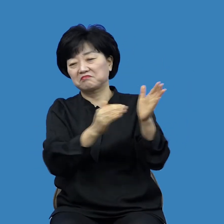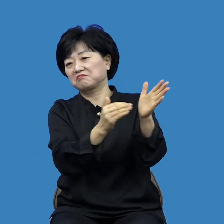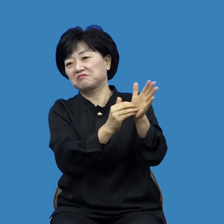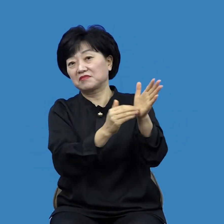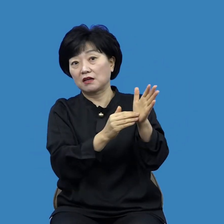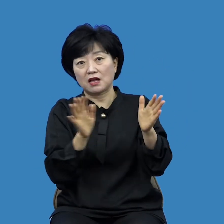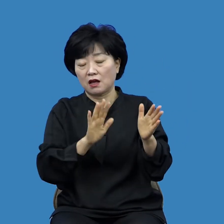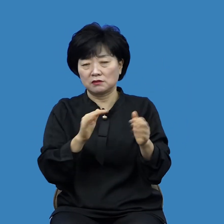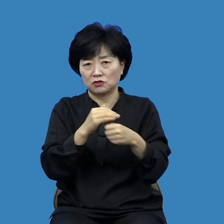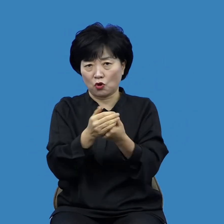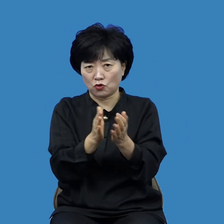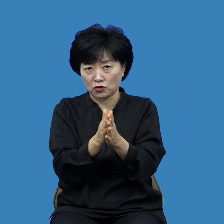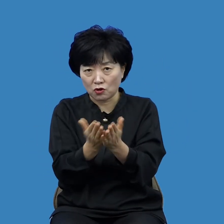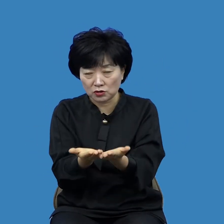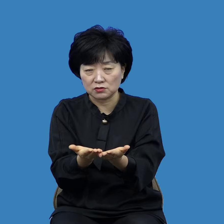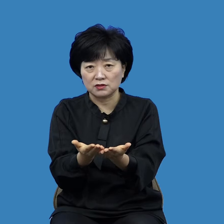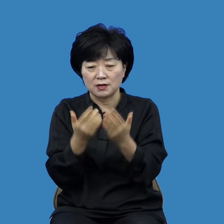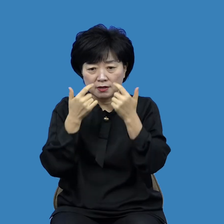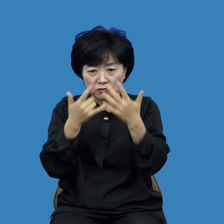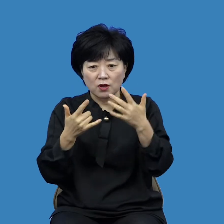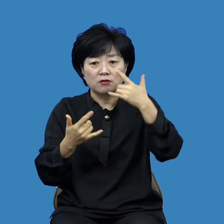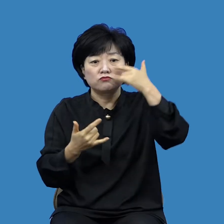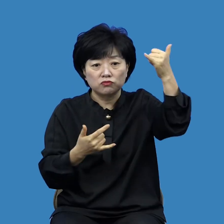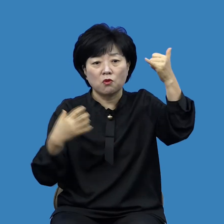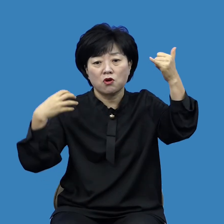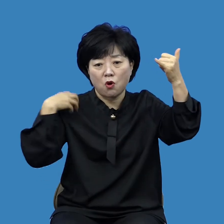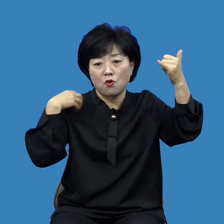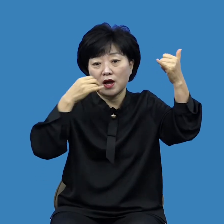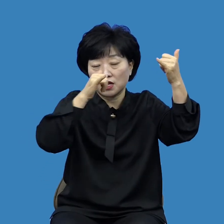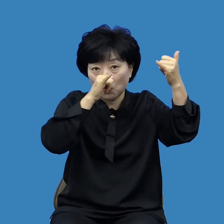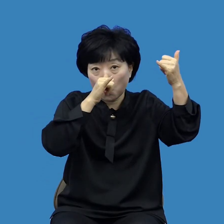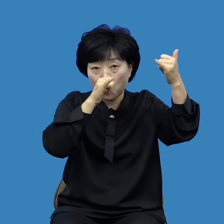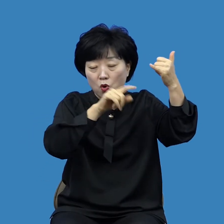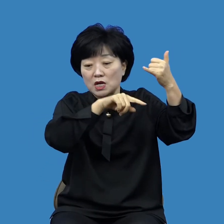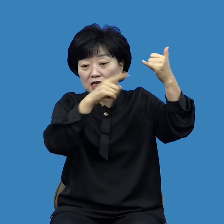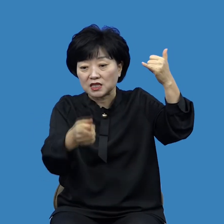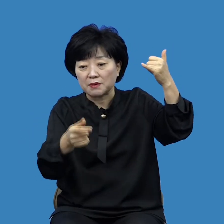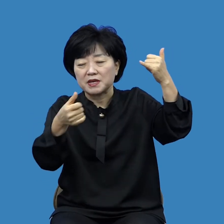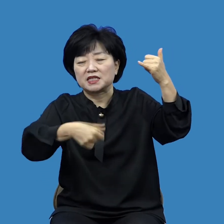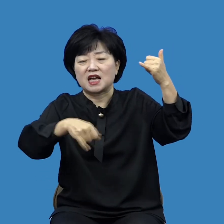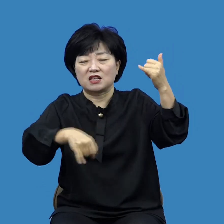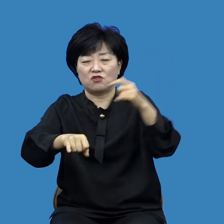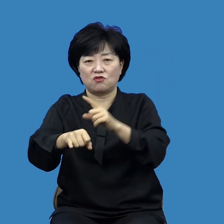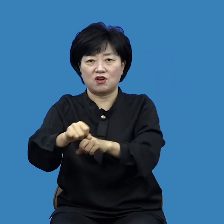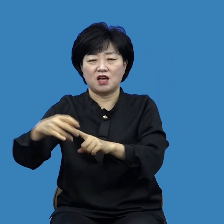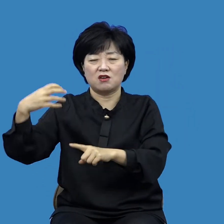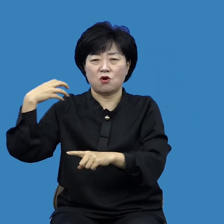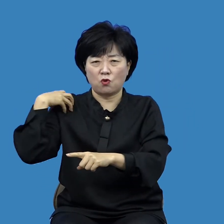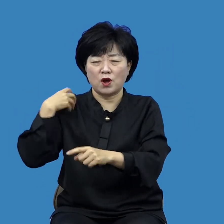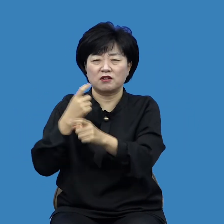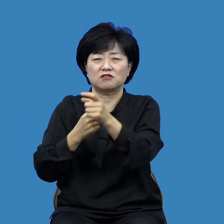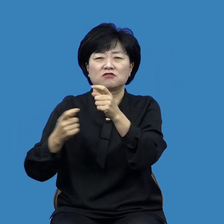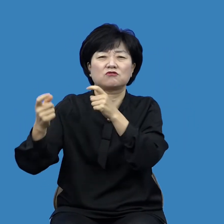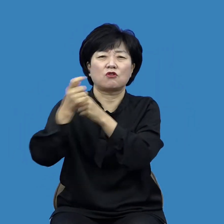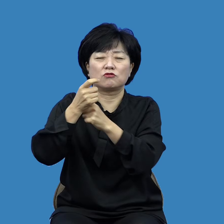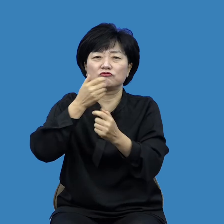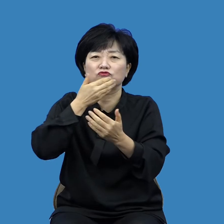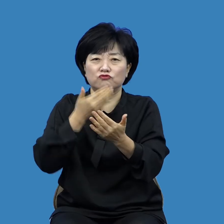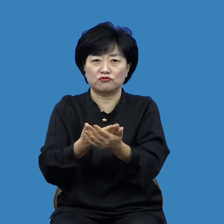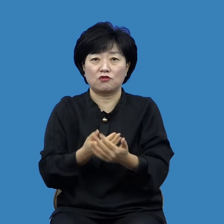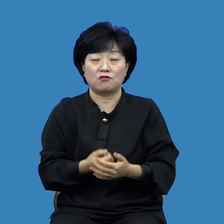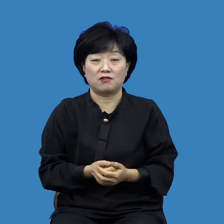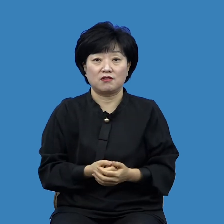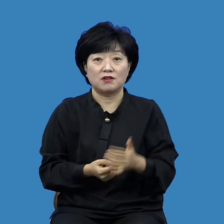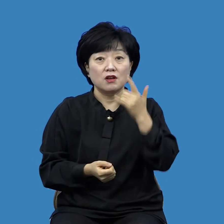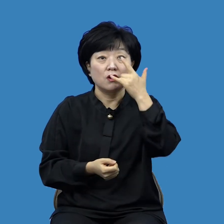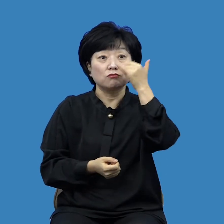성경은 그렇게 얘기하고 있지 않아요. 부모가 해야 될 역할이 분명히 있어요. 회복된 부모들이 해야 될 역할이 분명히 있고, 그래서 부모들이 그것을 위해서